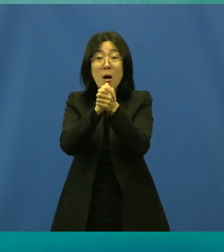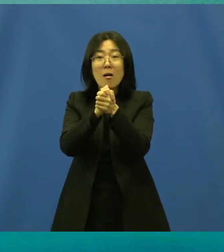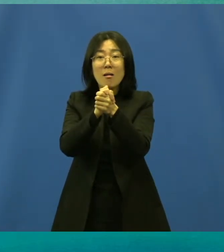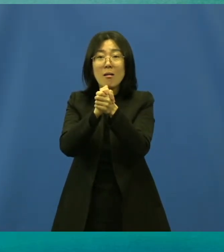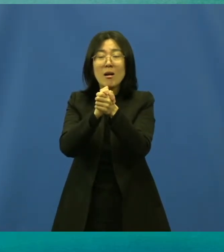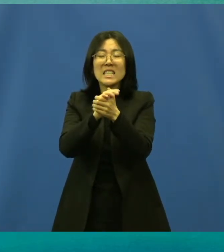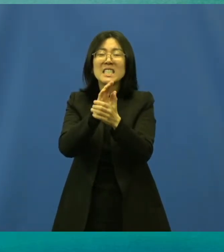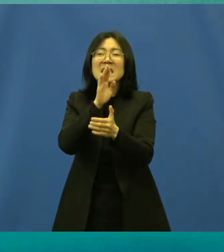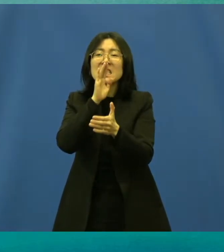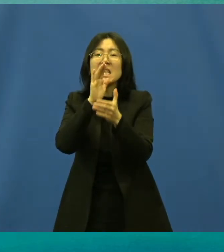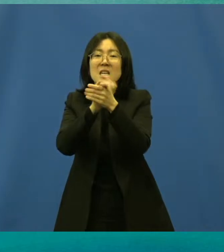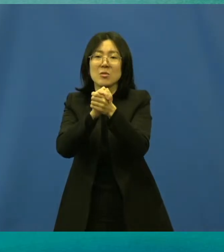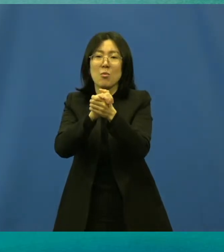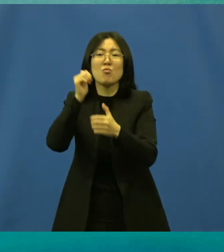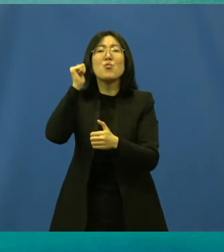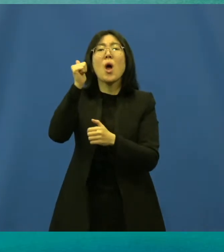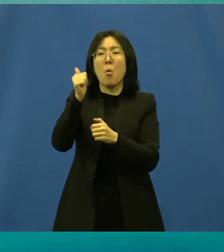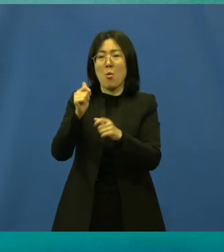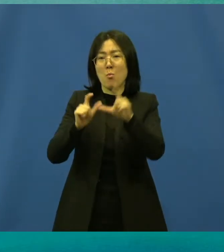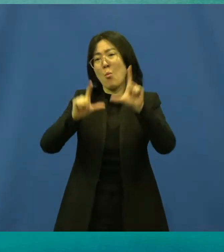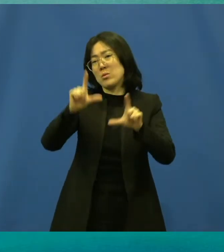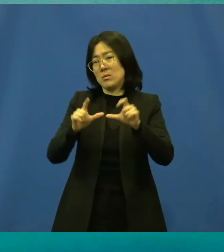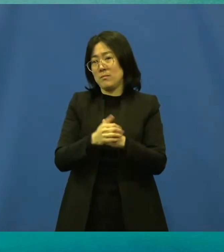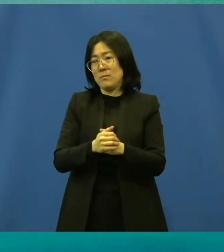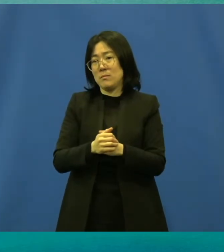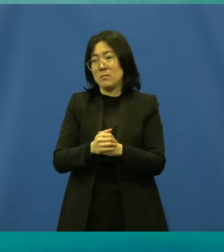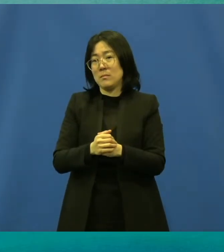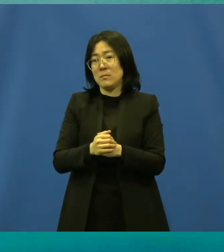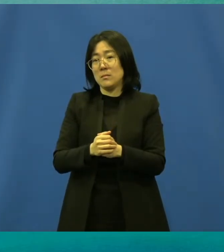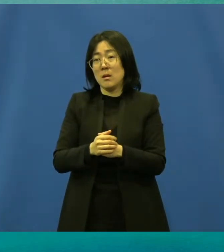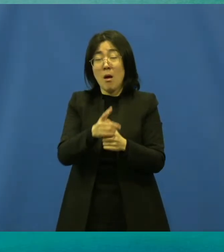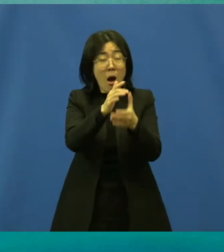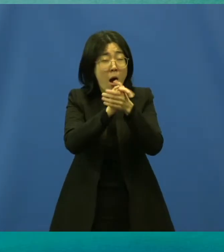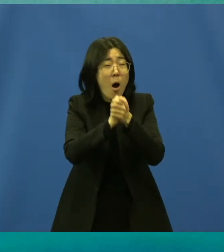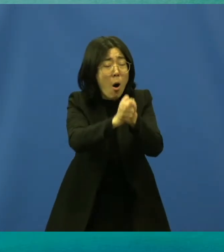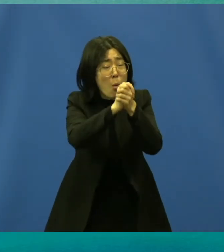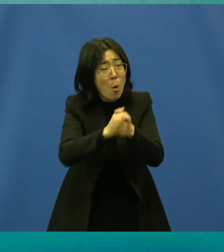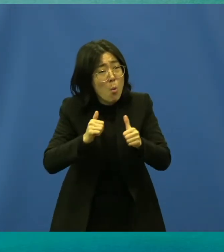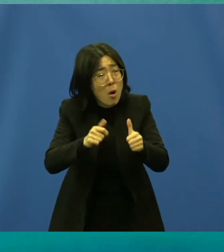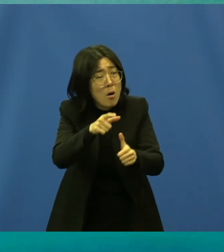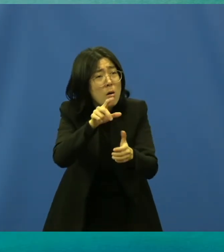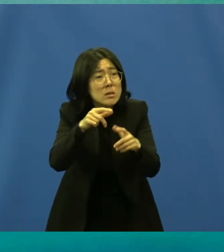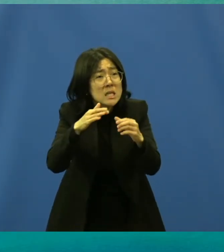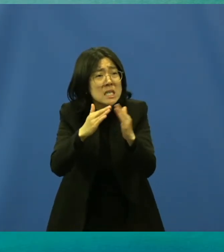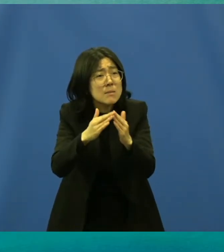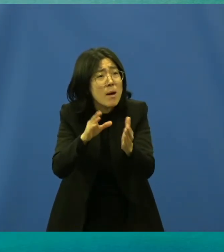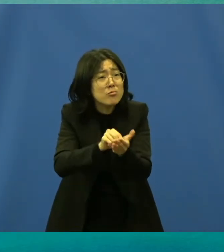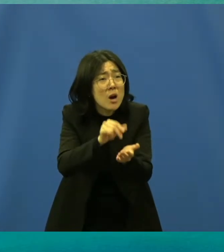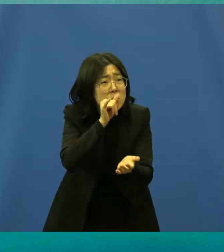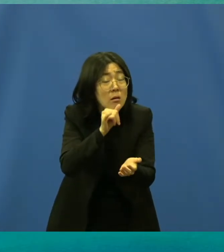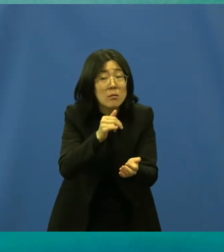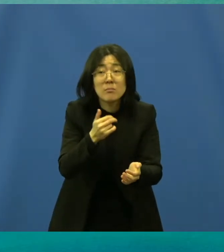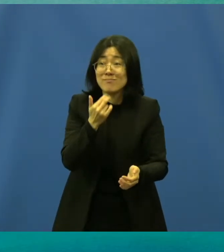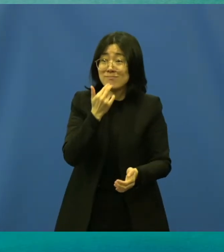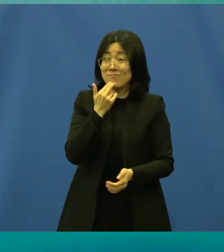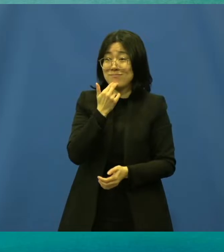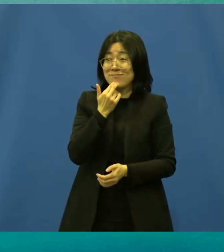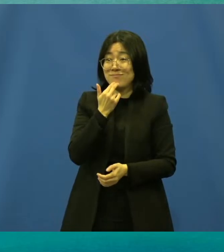아닙니다. 문제가 없어도 여전히 깨어있는 기도 한다면 그런 영적 고수입니다.